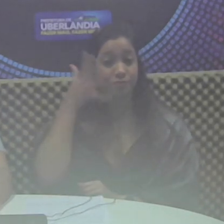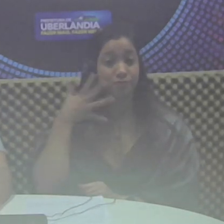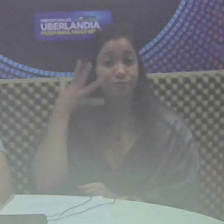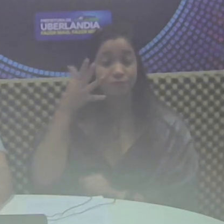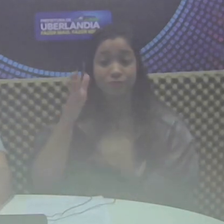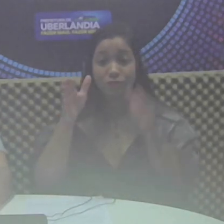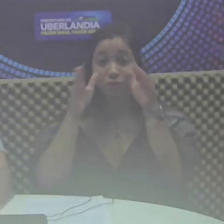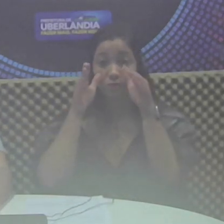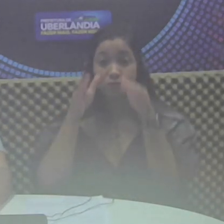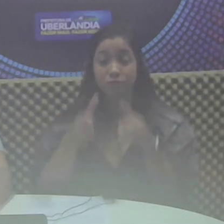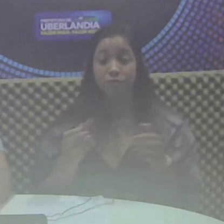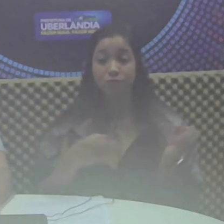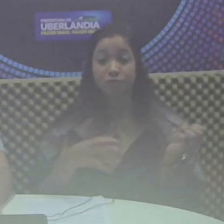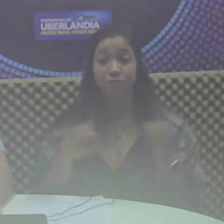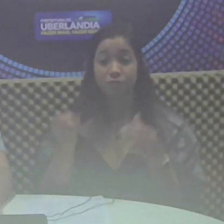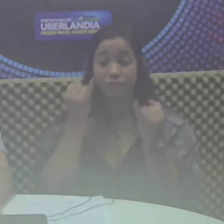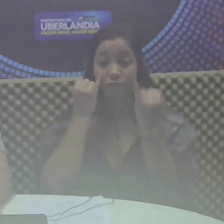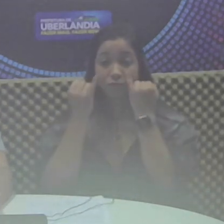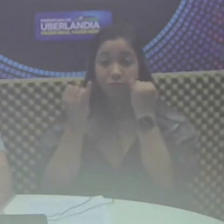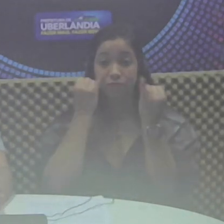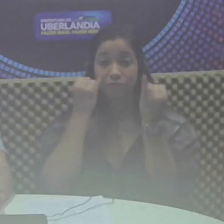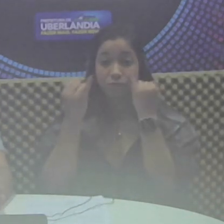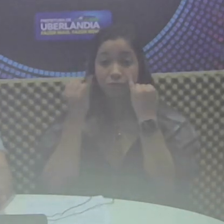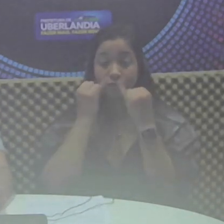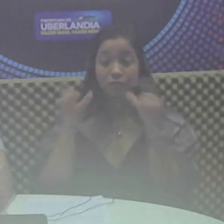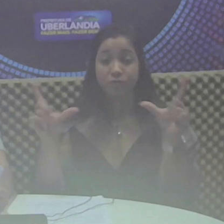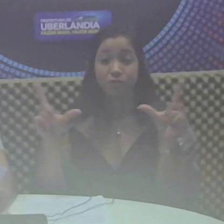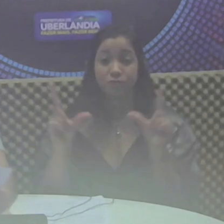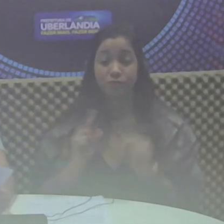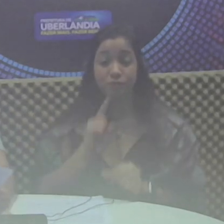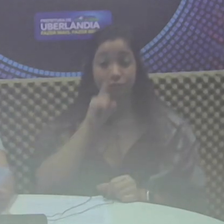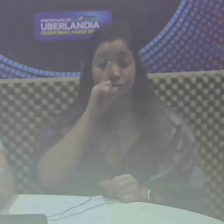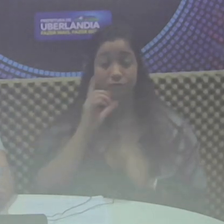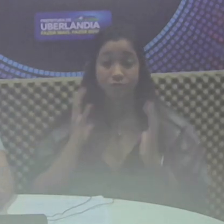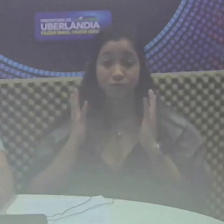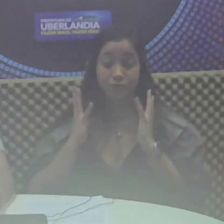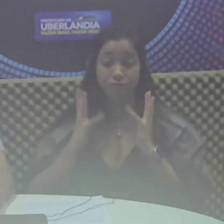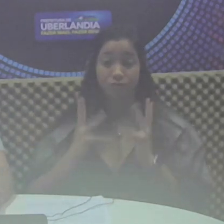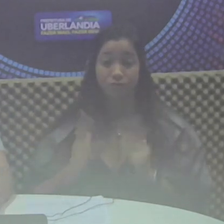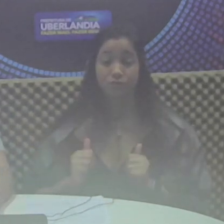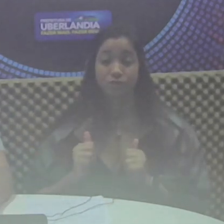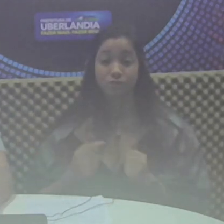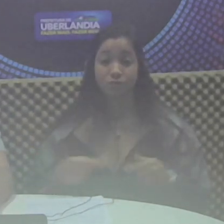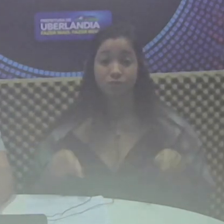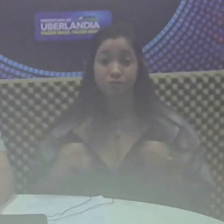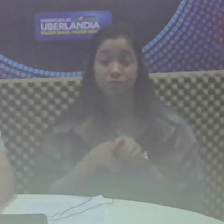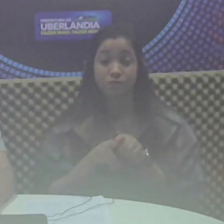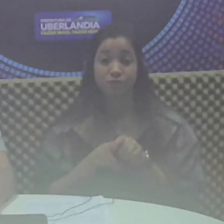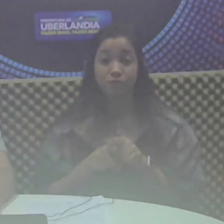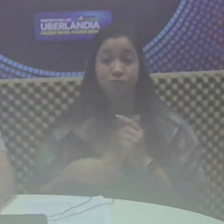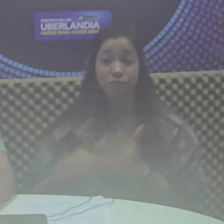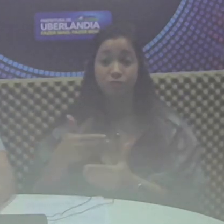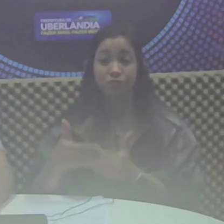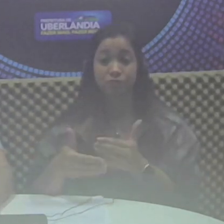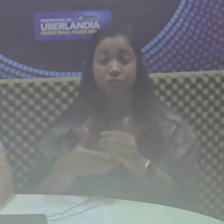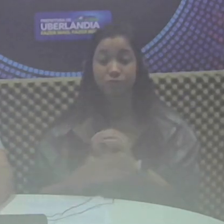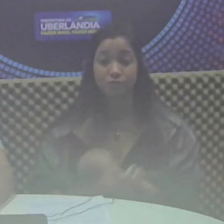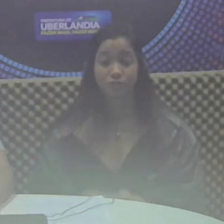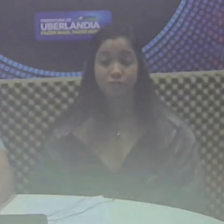foco em atualizar as informações e reduzir riscos sanitários associados aos